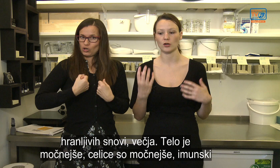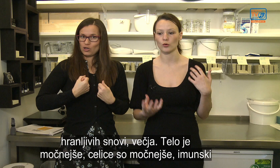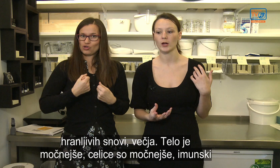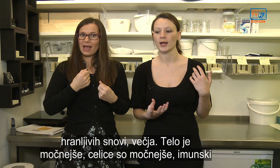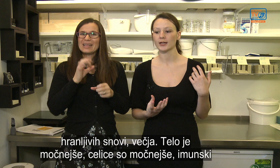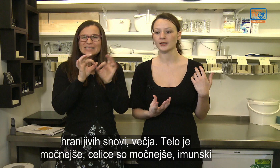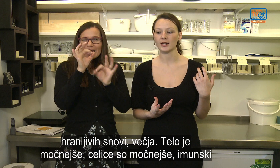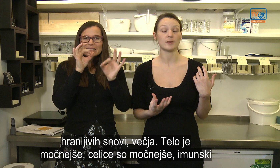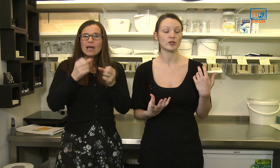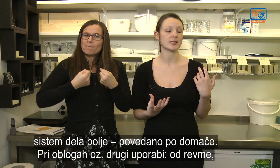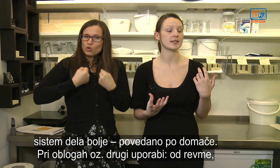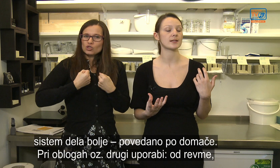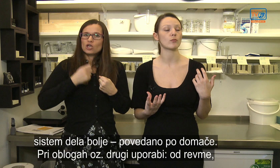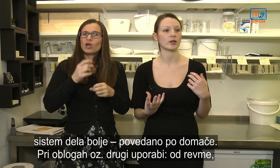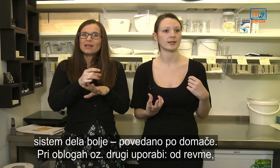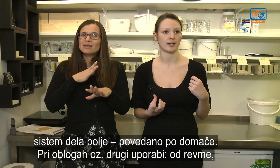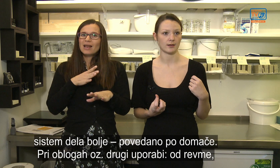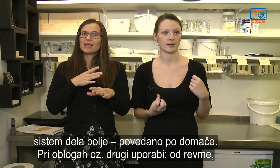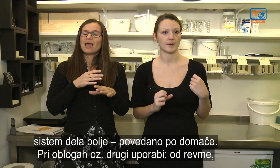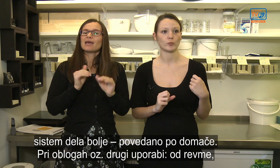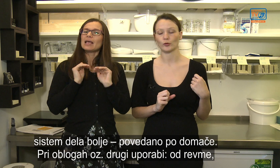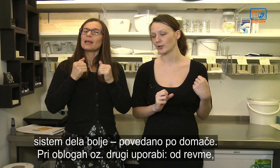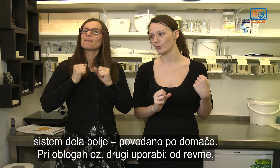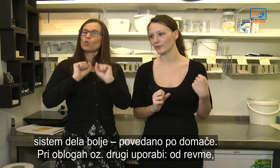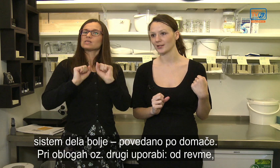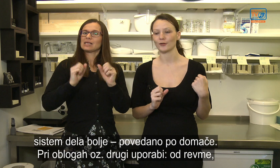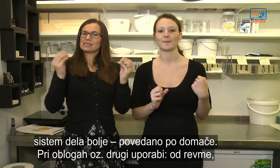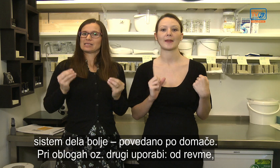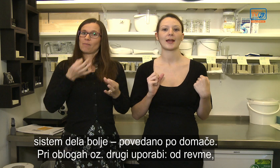lahko hitreje imunski sistem bolje dela, po domače povedano.